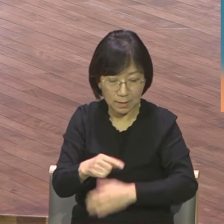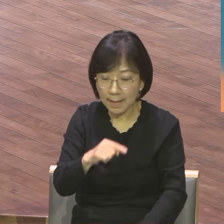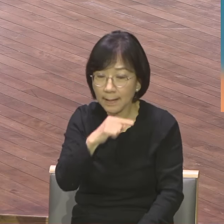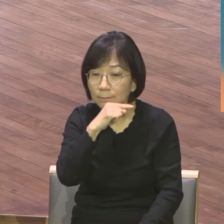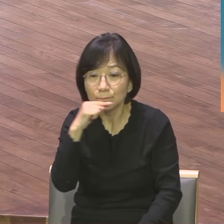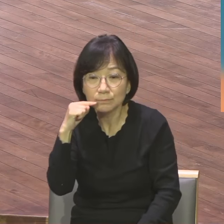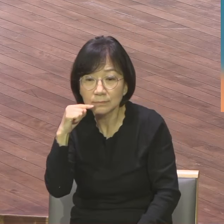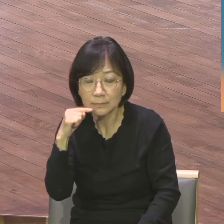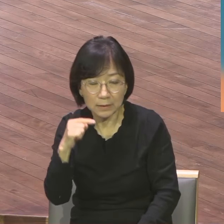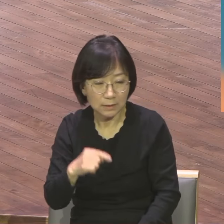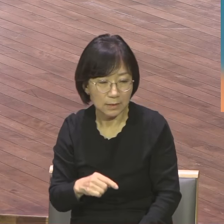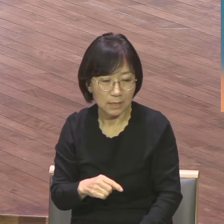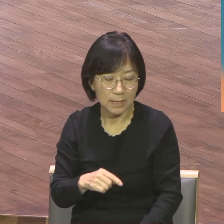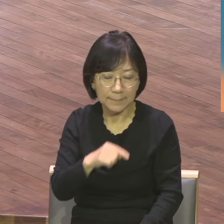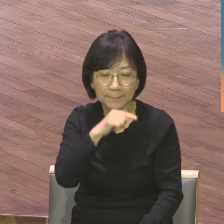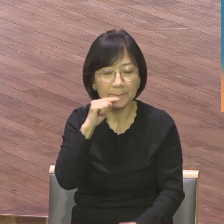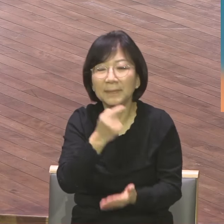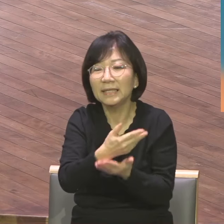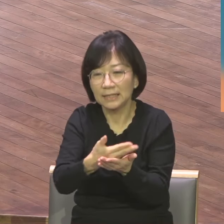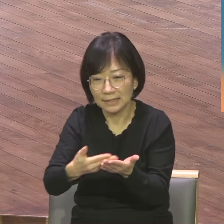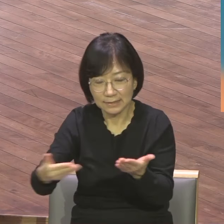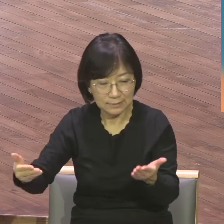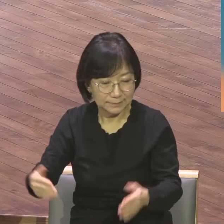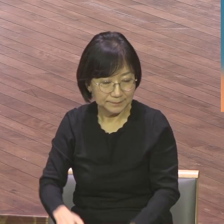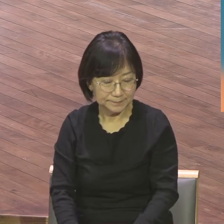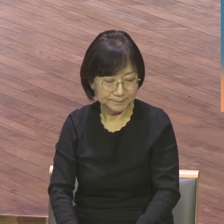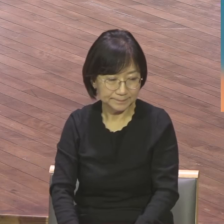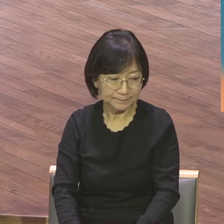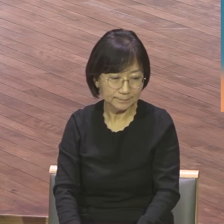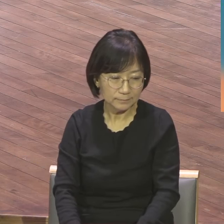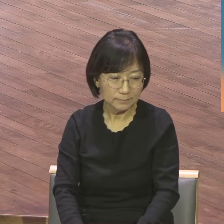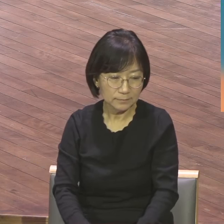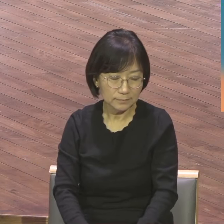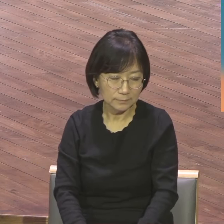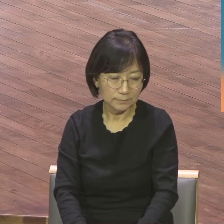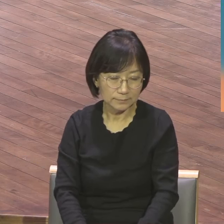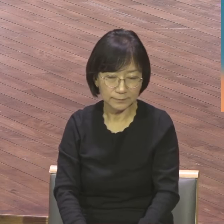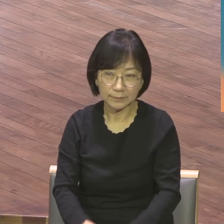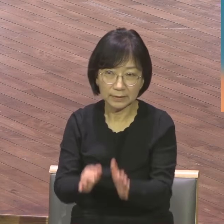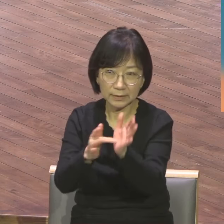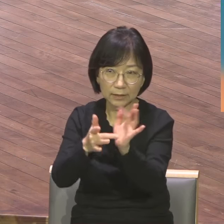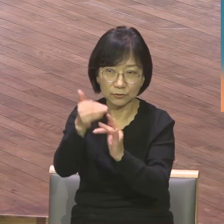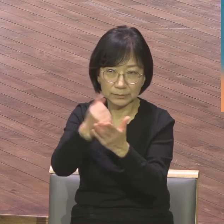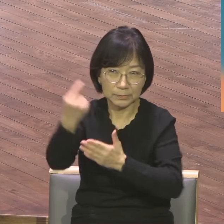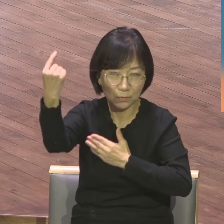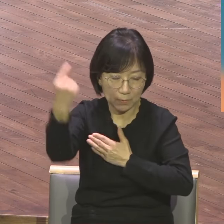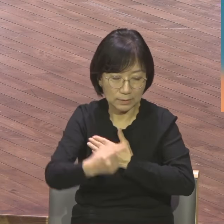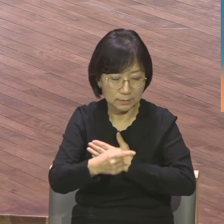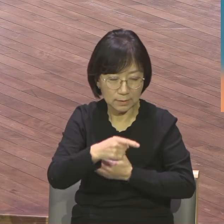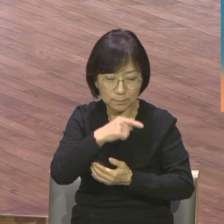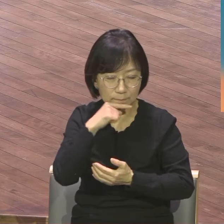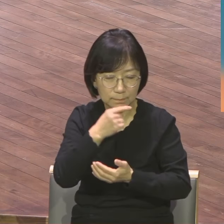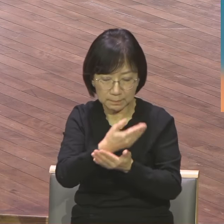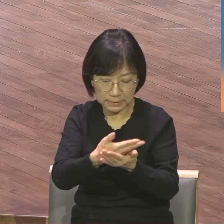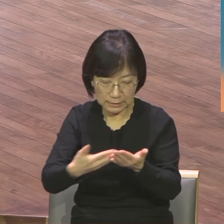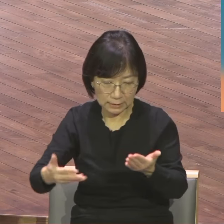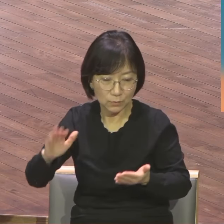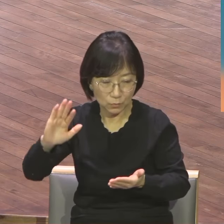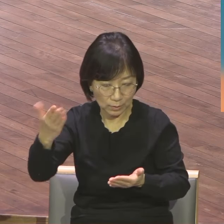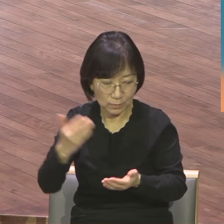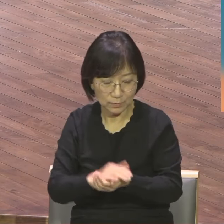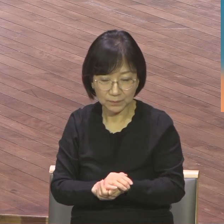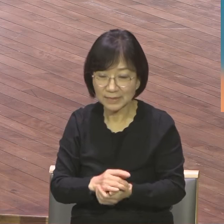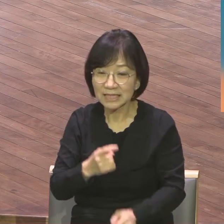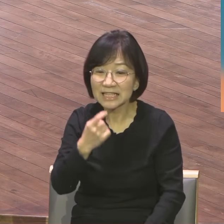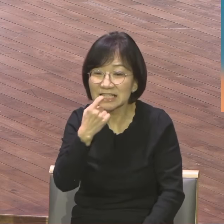상징해요. 장차 오실 그리스도는 우리를 위해 십자가에서 붉은 피를 흘릴 것이다. 흰색은 뭐지요? 장차 오실